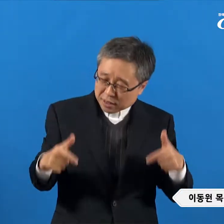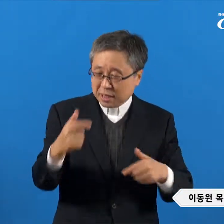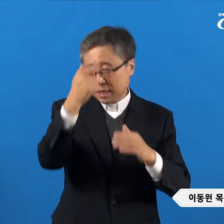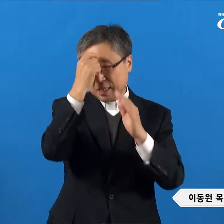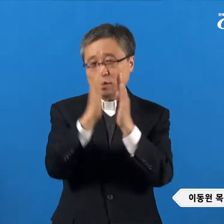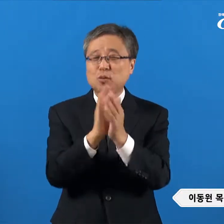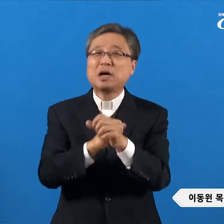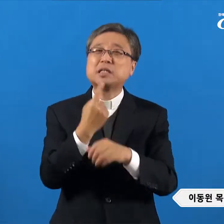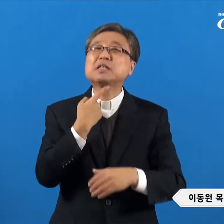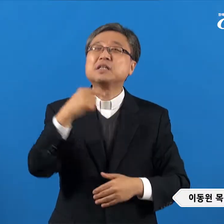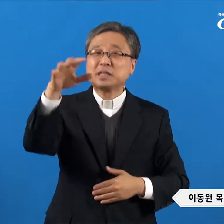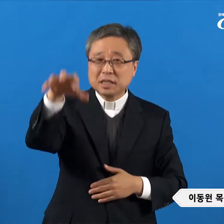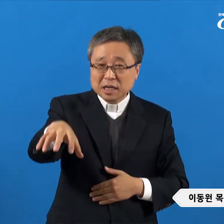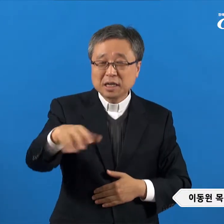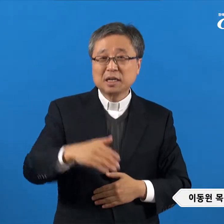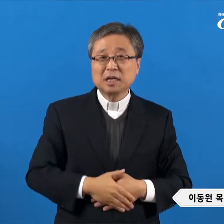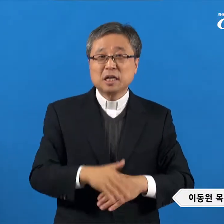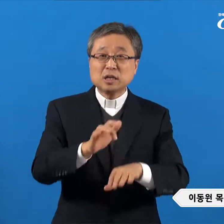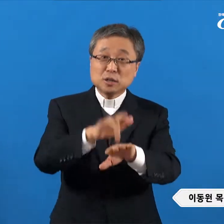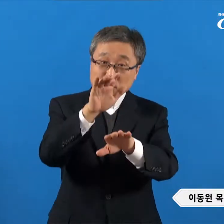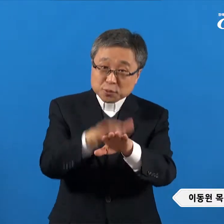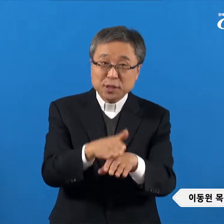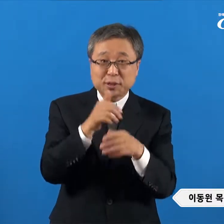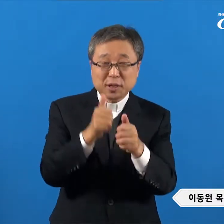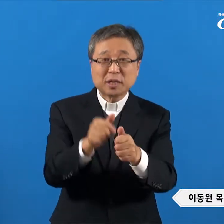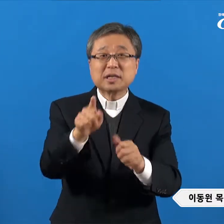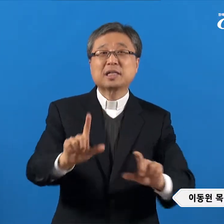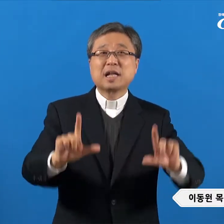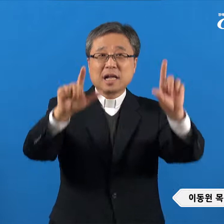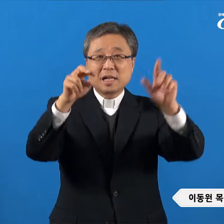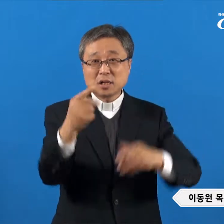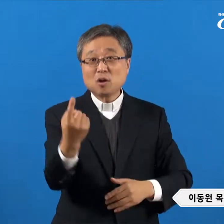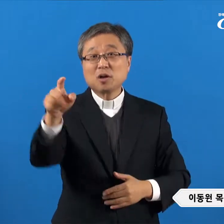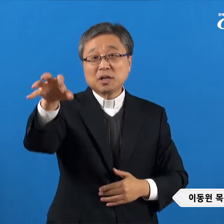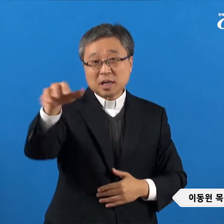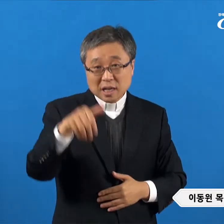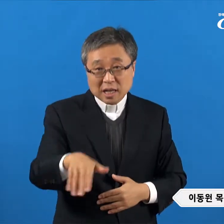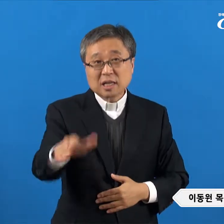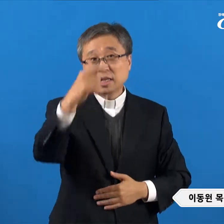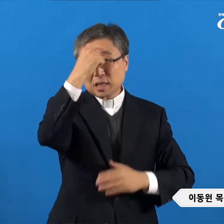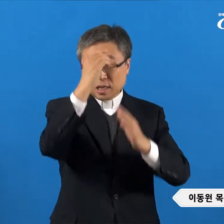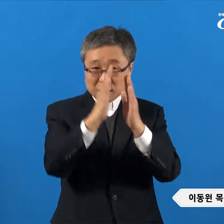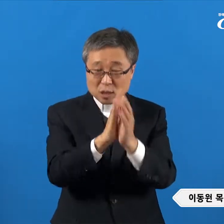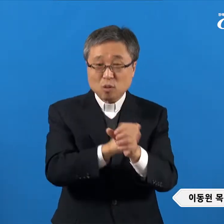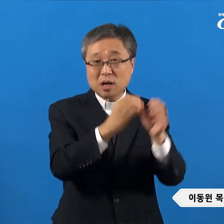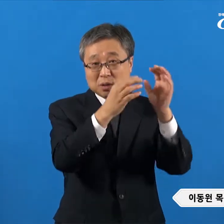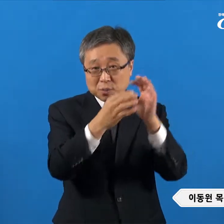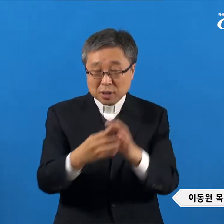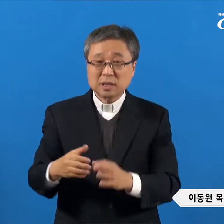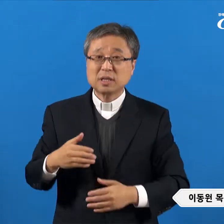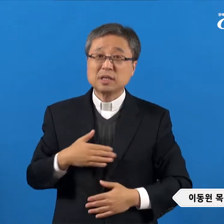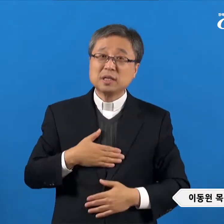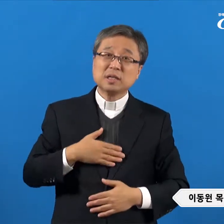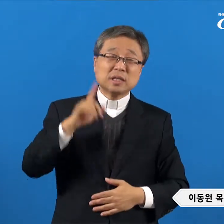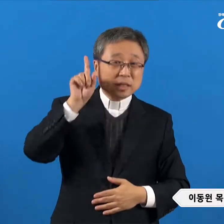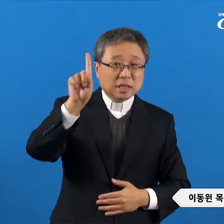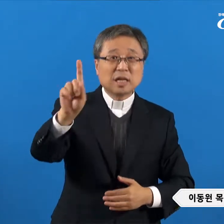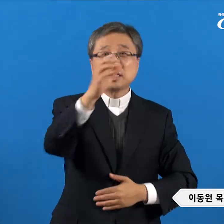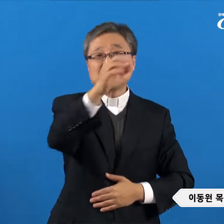기도하시던 장소였어요. 습관을 따라 그날도 거기에 가서 기도하시며 내일 십자가의 사건을